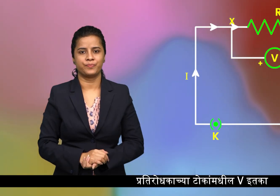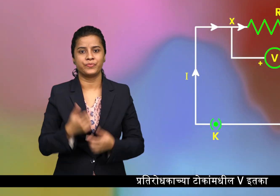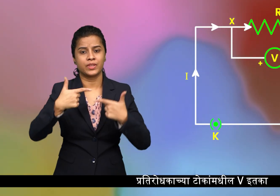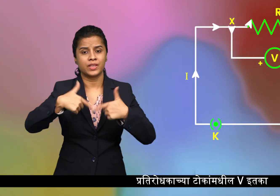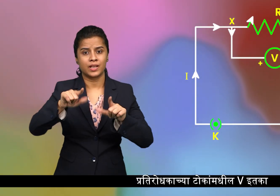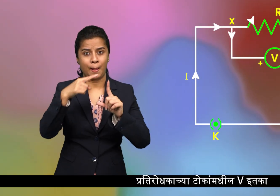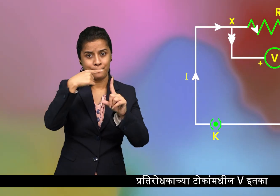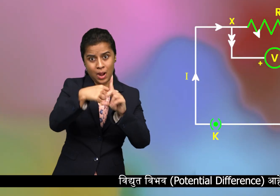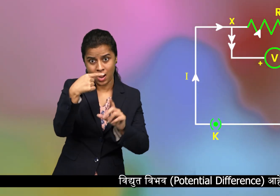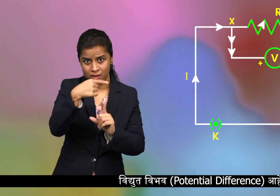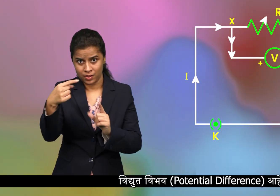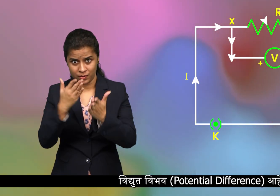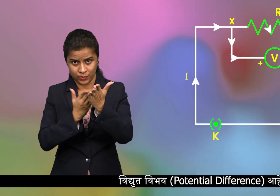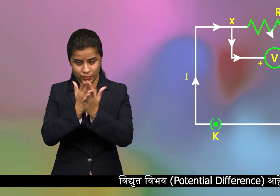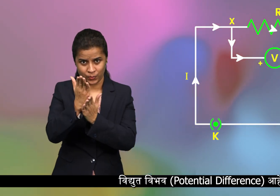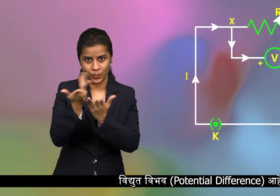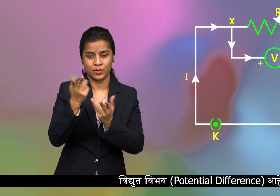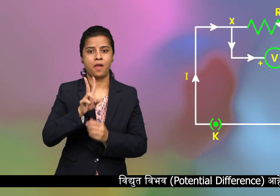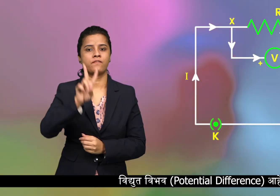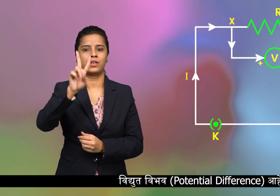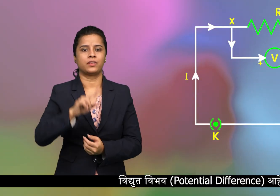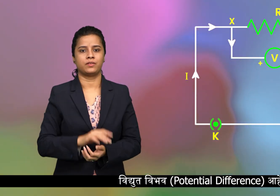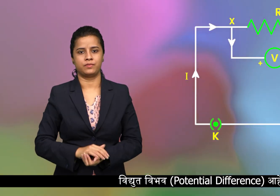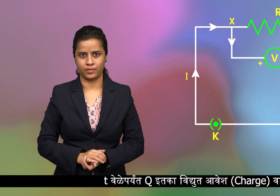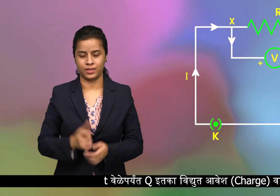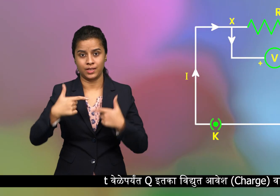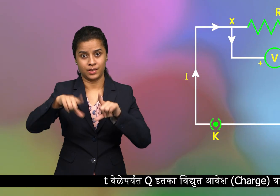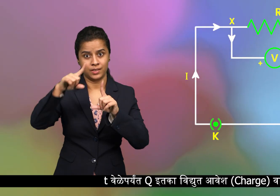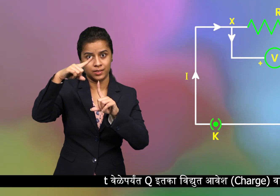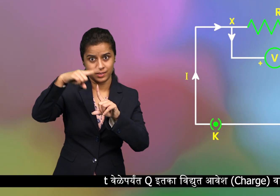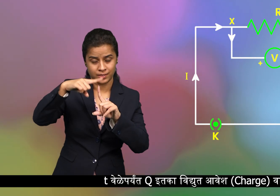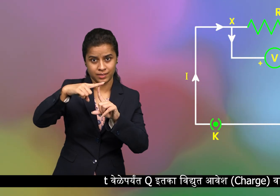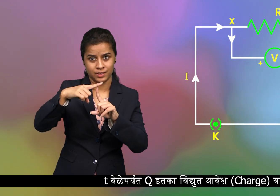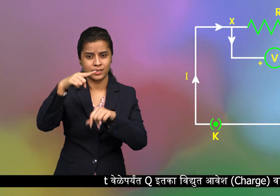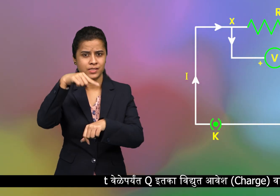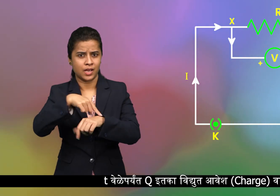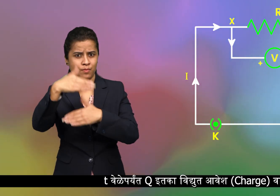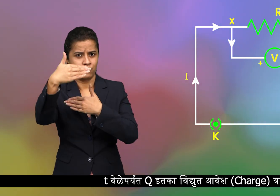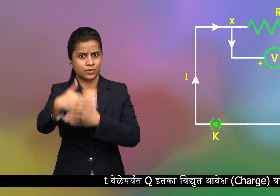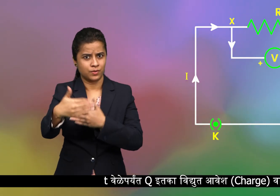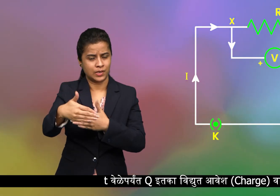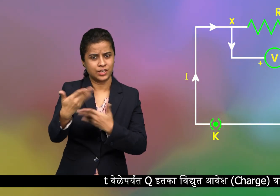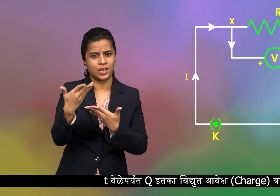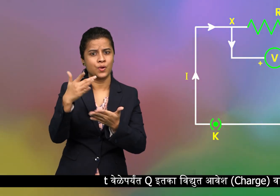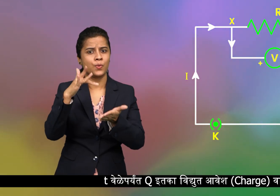प्रतिरोधकाच्या टोकांमधील V इतका विद्युत विभव पोटेन्शियल डिफरन्स आहे. T वेळेपर्यंत Q इतका विद्युत आवेश चार्ज